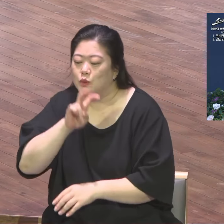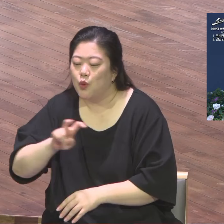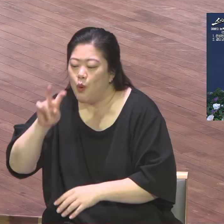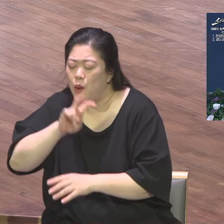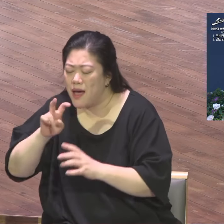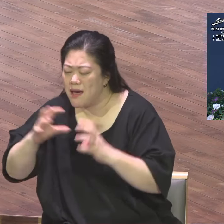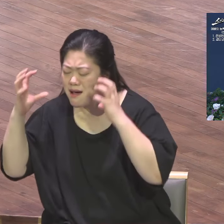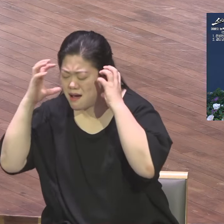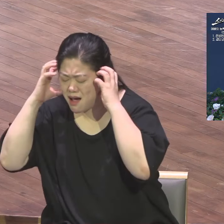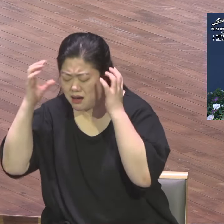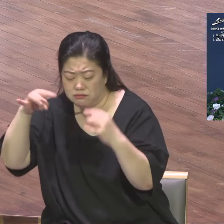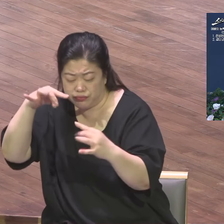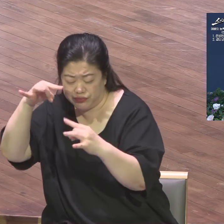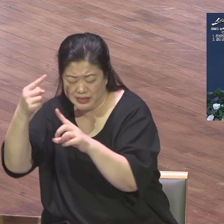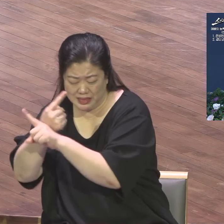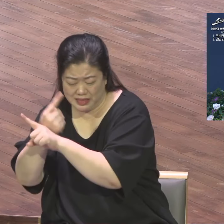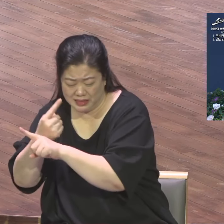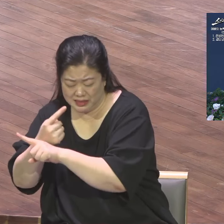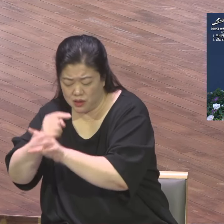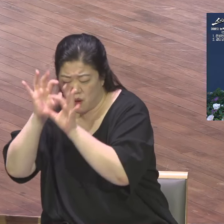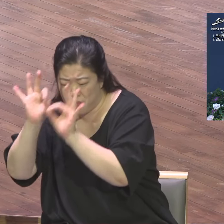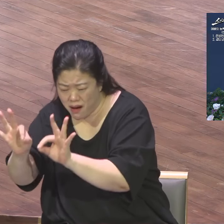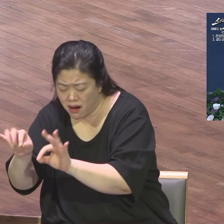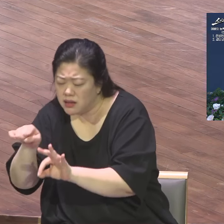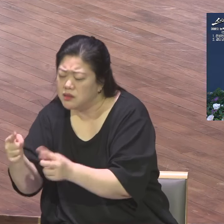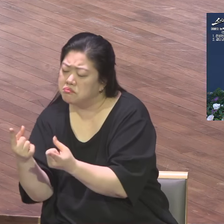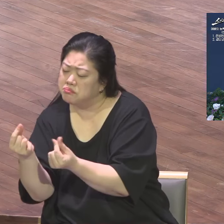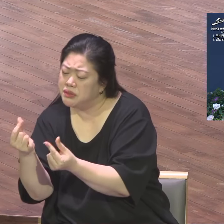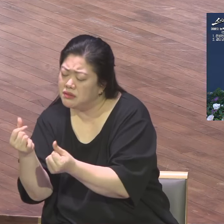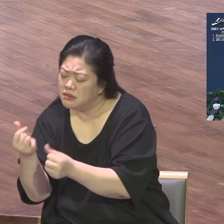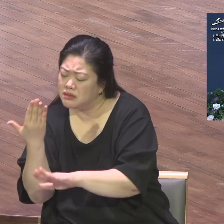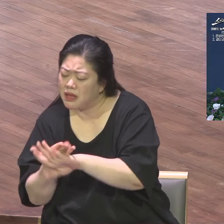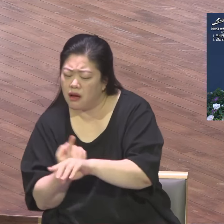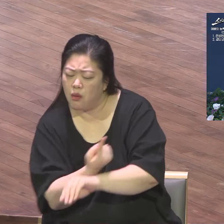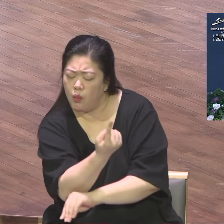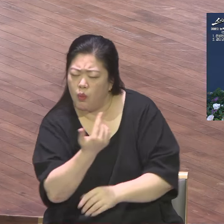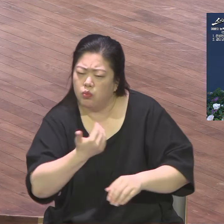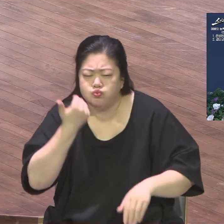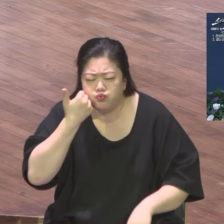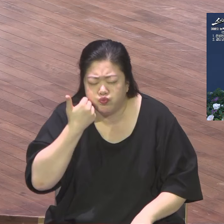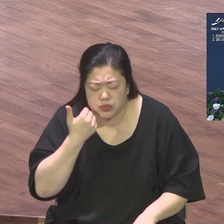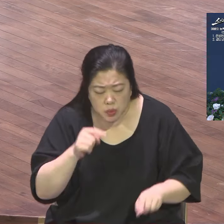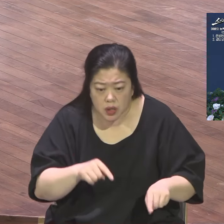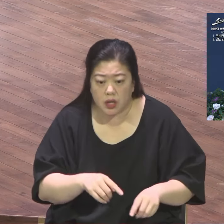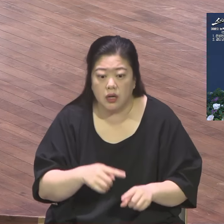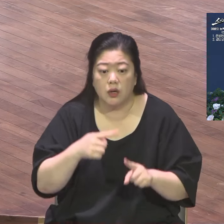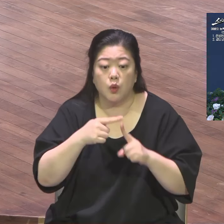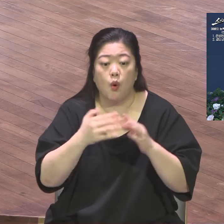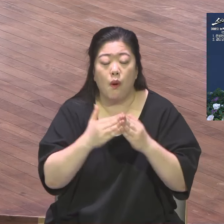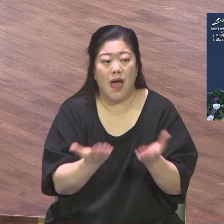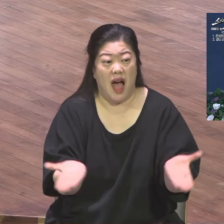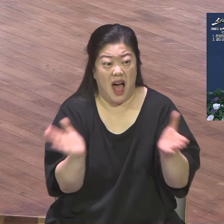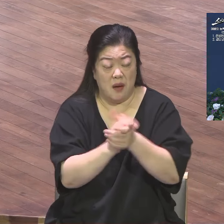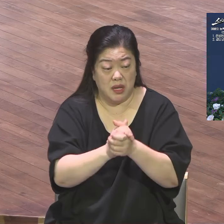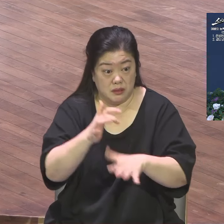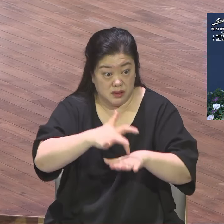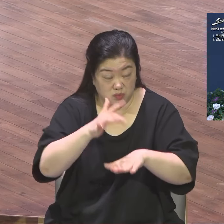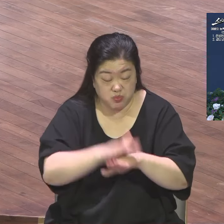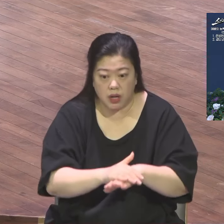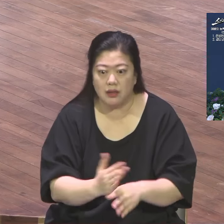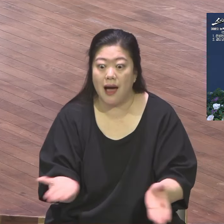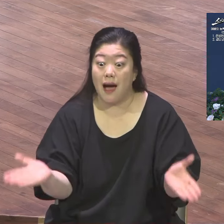뇌도 신앙도 건강도 좋아지고 공부도 잘한다 그랬어요.